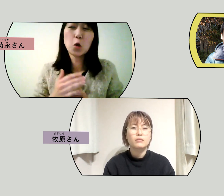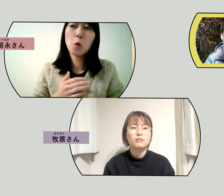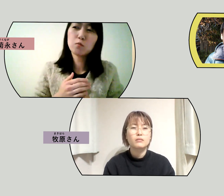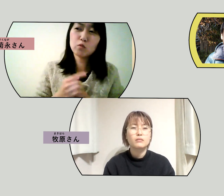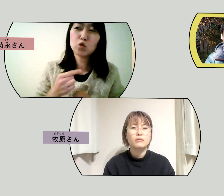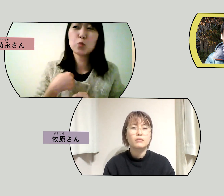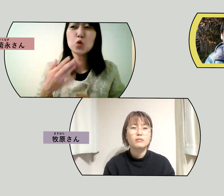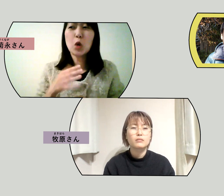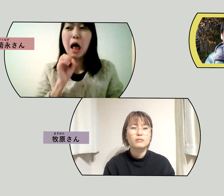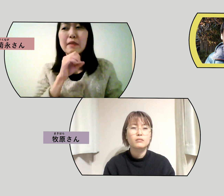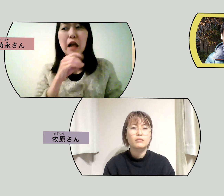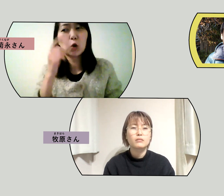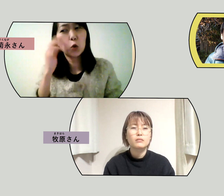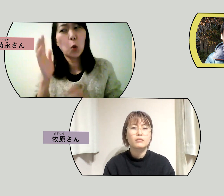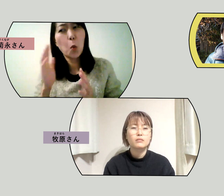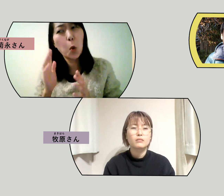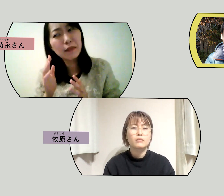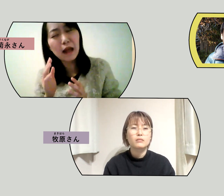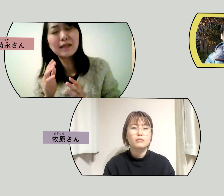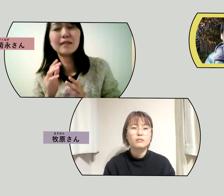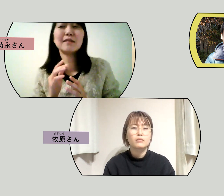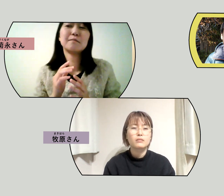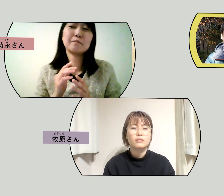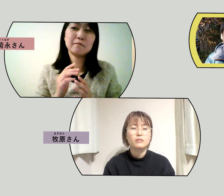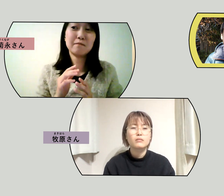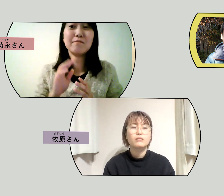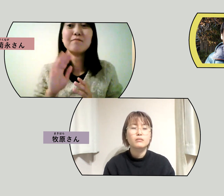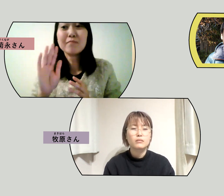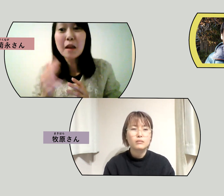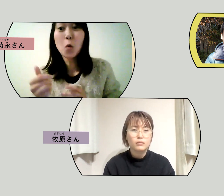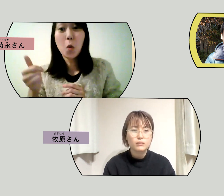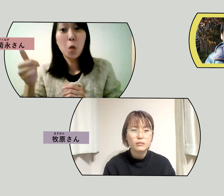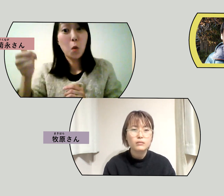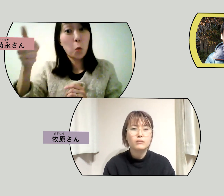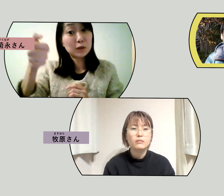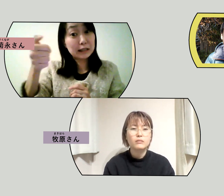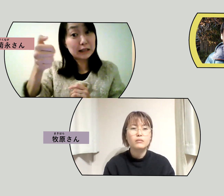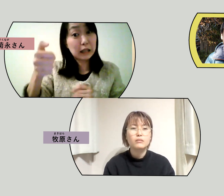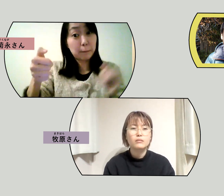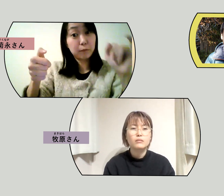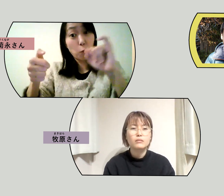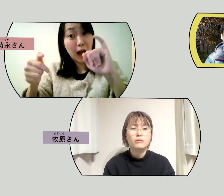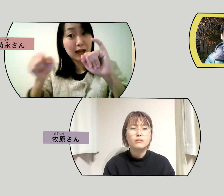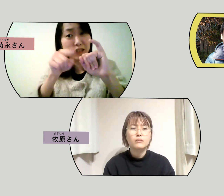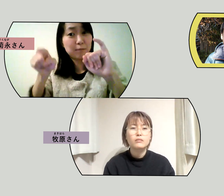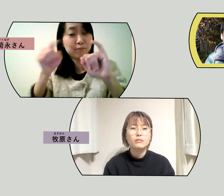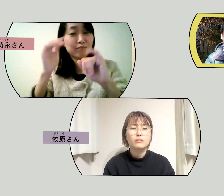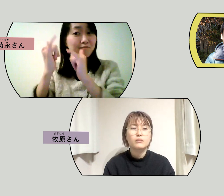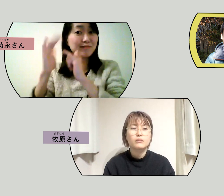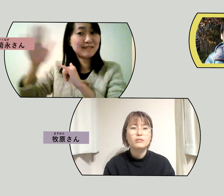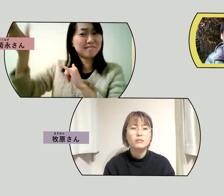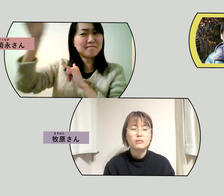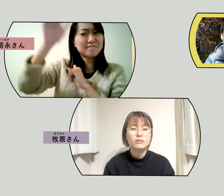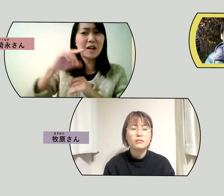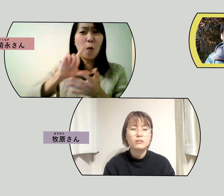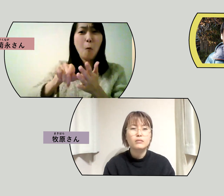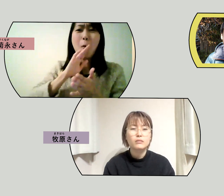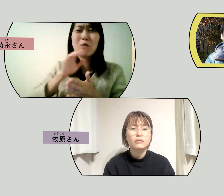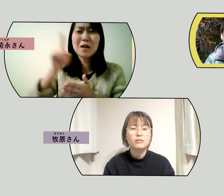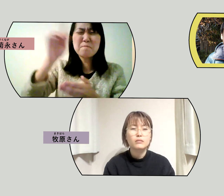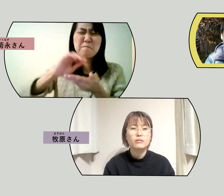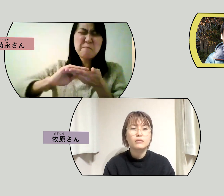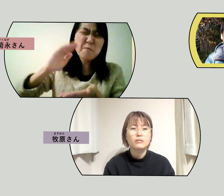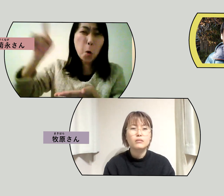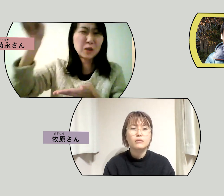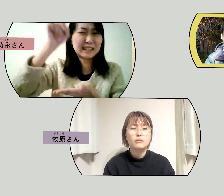けど自分からは話そうと思わないでもおじいちゃんおばあちゃんがの時代は